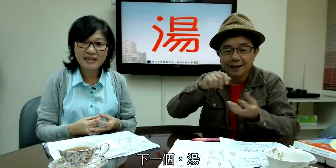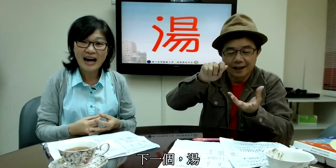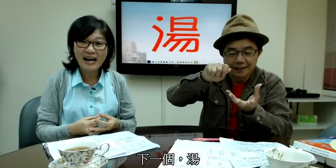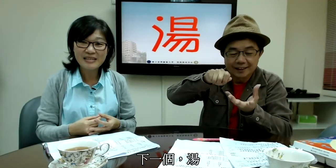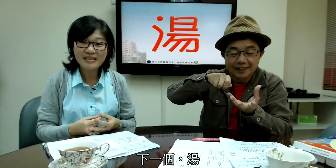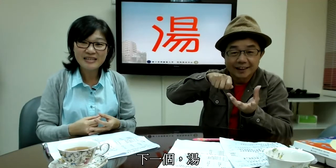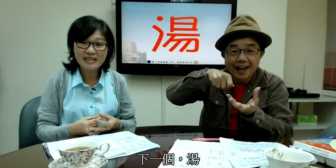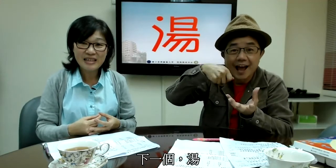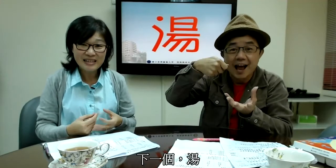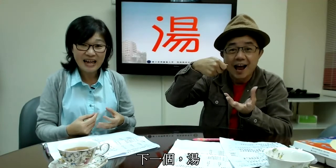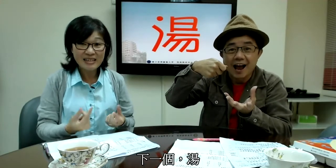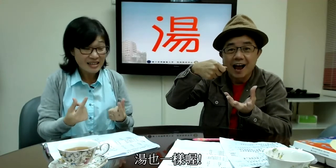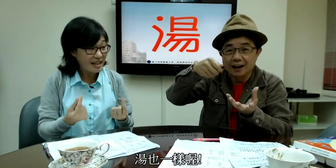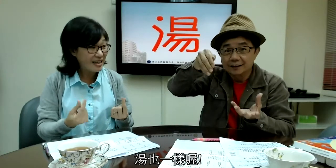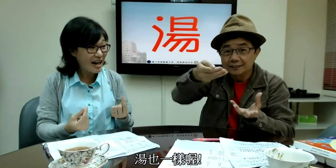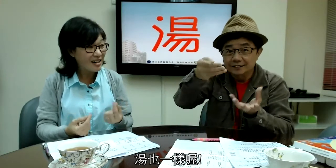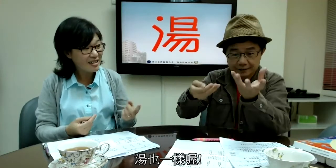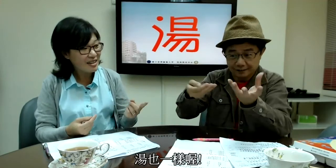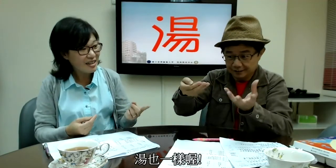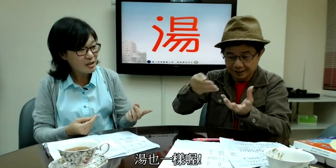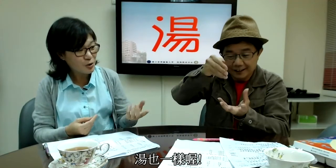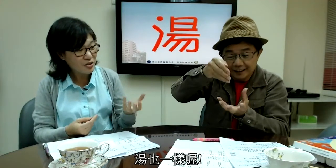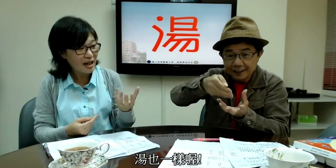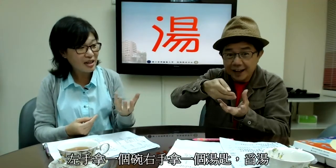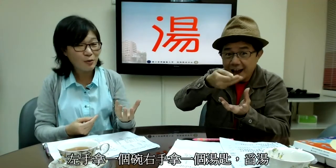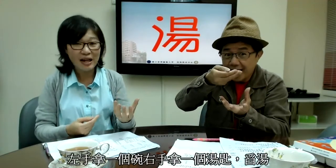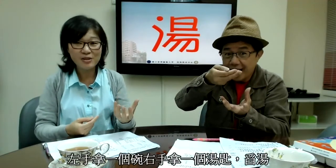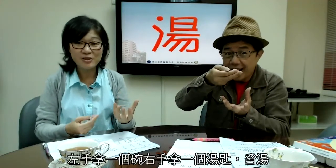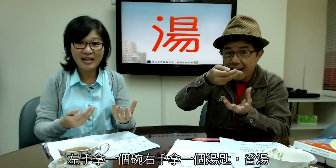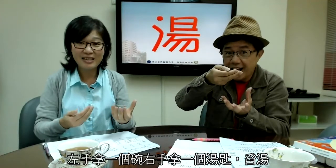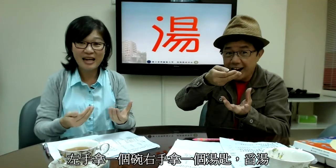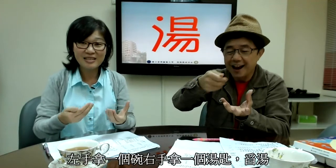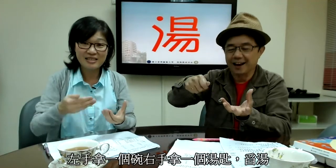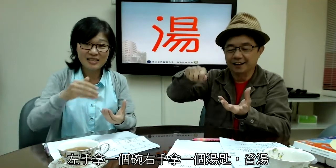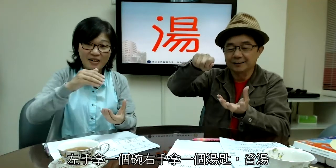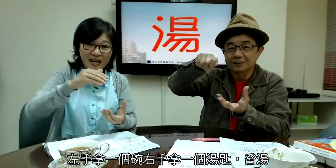汤，汤也一样哦，左手拿一个碗，右手拿一个汤匙，舀汤，